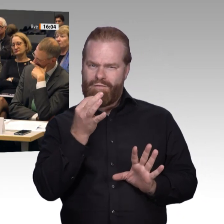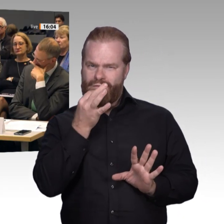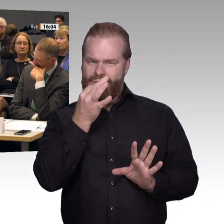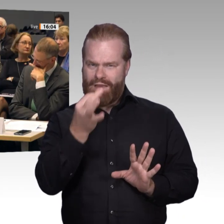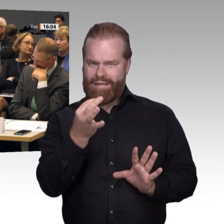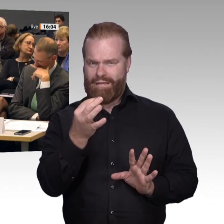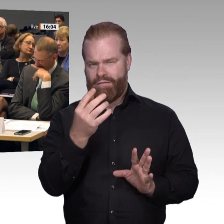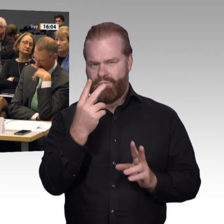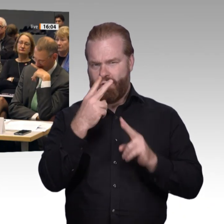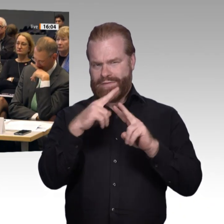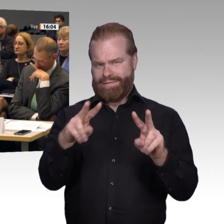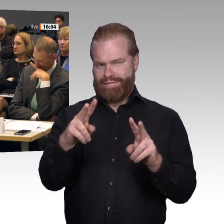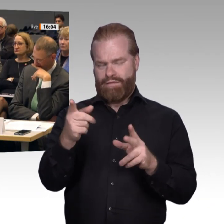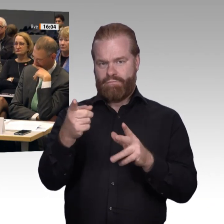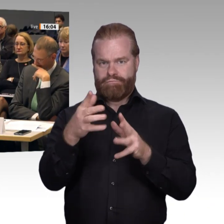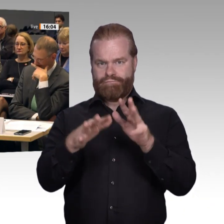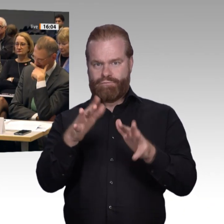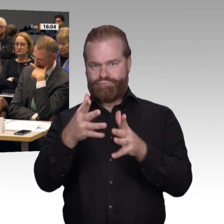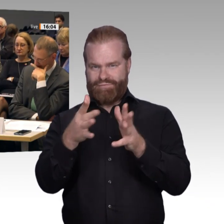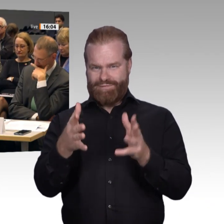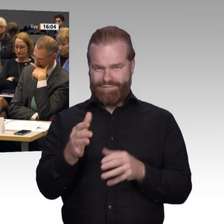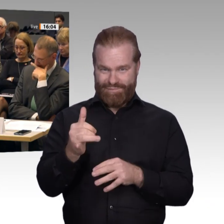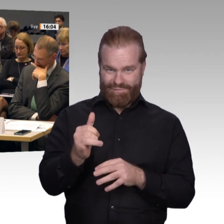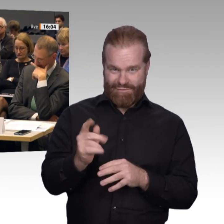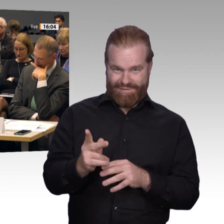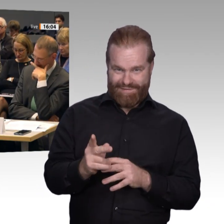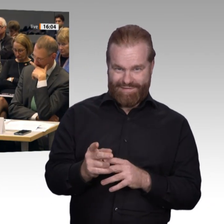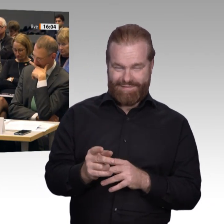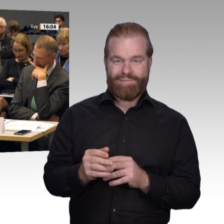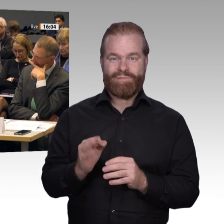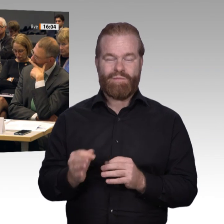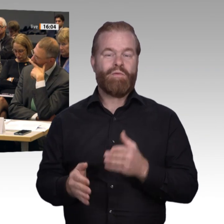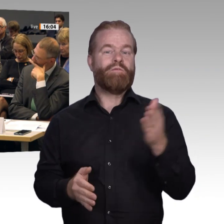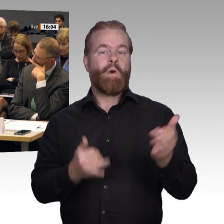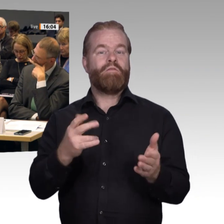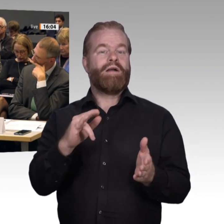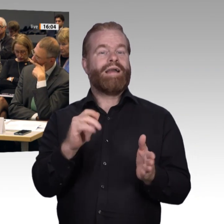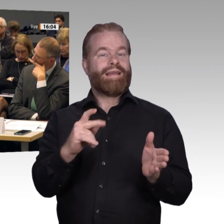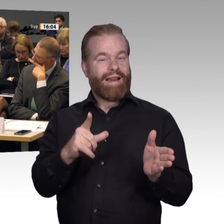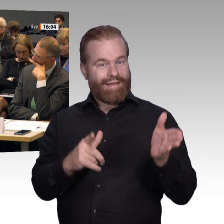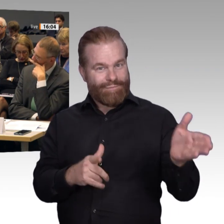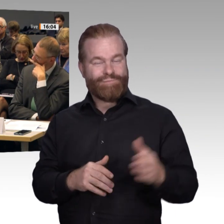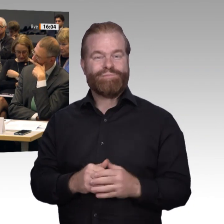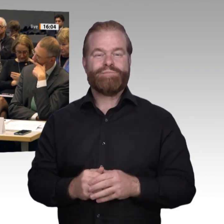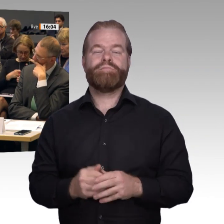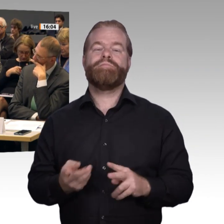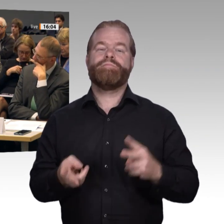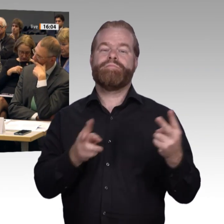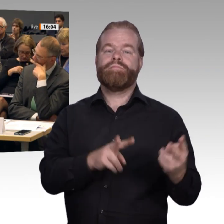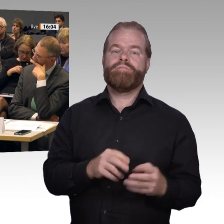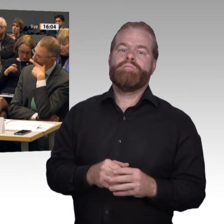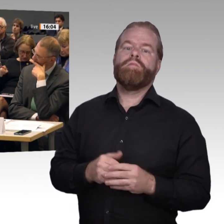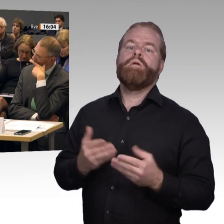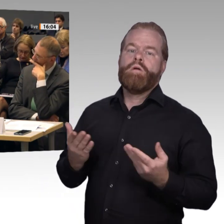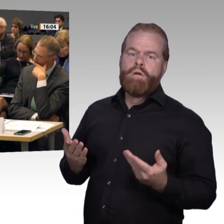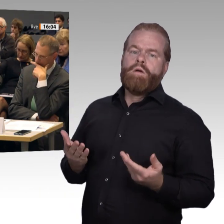Ausführungen meiner Kolleginnen und Kollegen nur anschließen. Es ist ja auch nicht bedacht, dass weitere Belastungen für